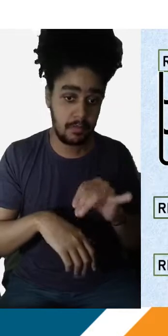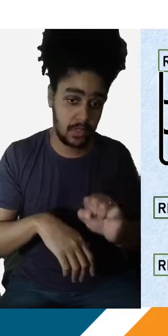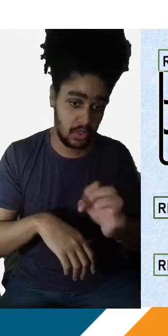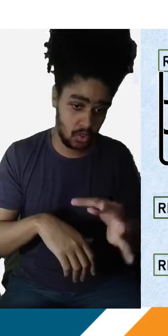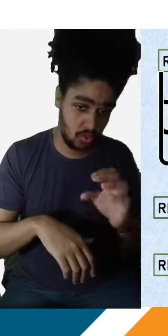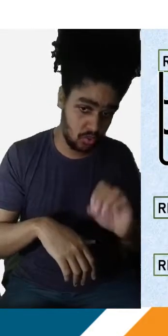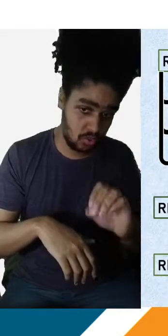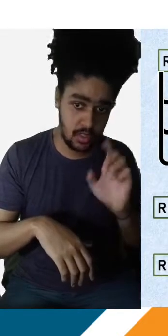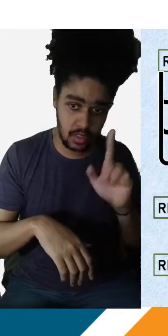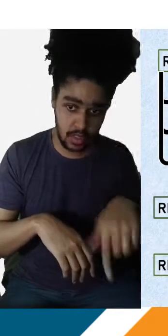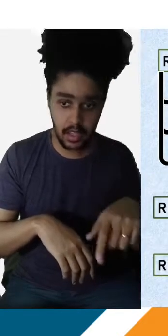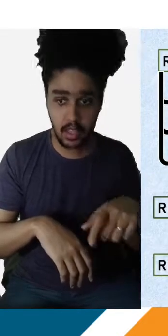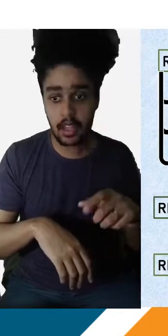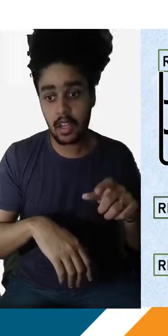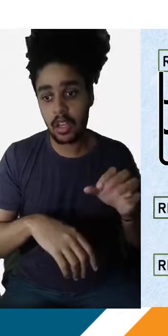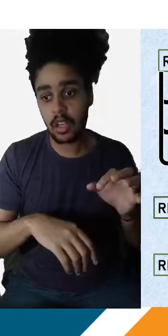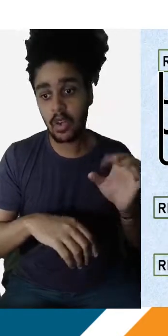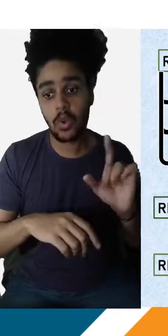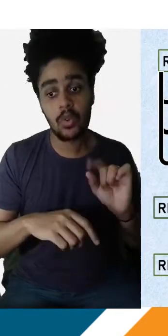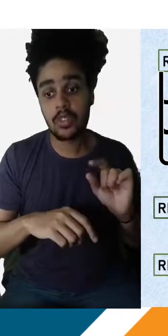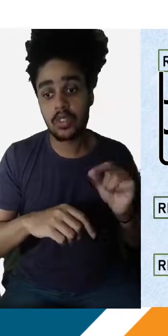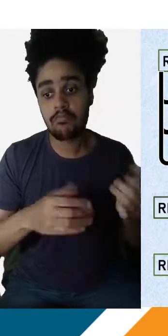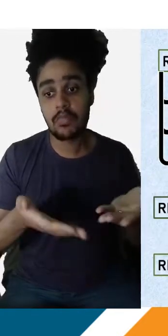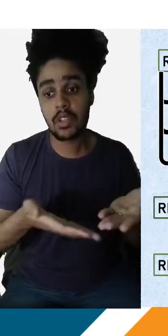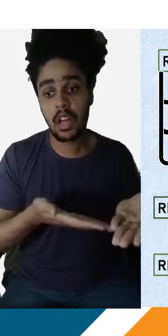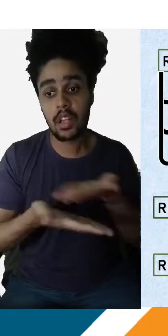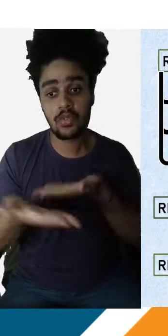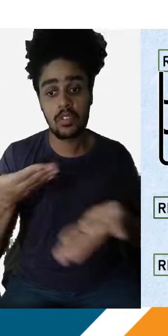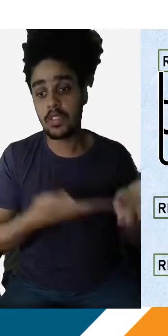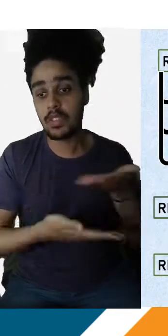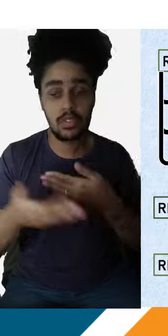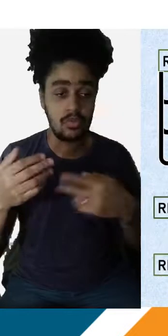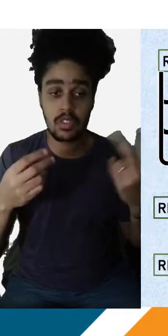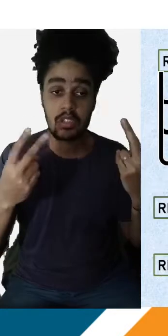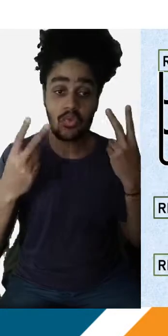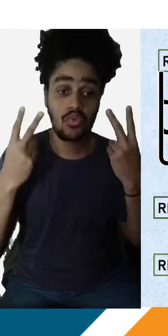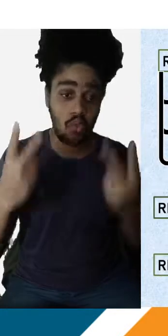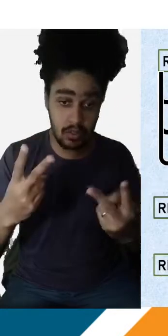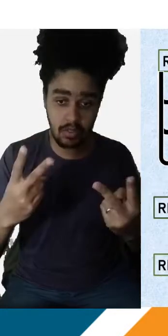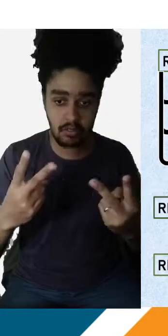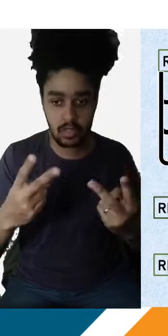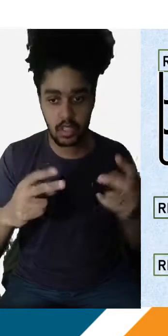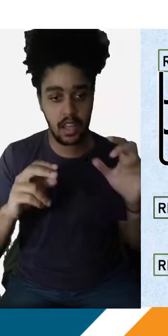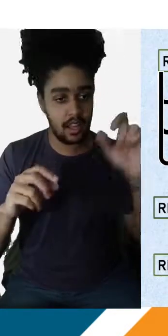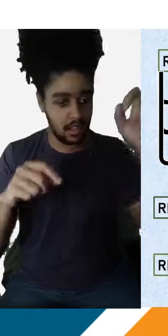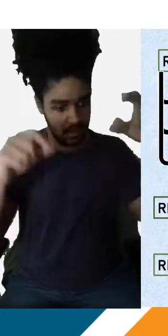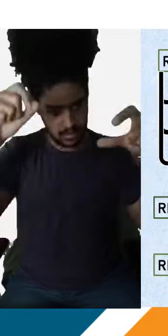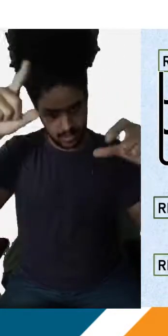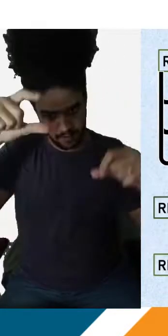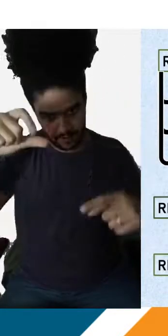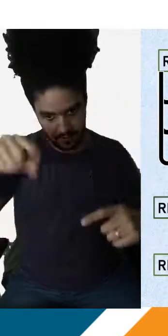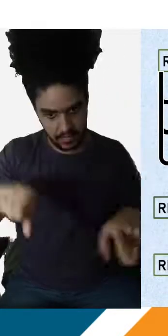misto é justamente a associação desses dois regimes, tanto nival quanto pluvial.